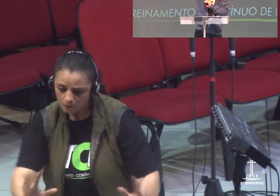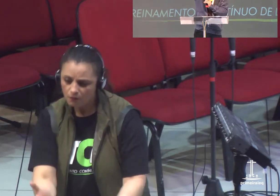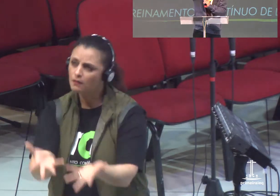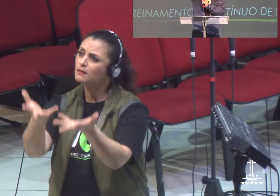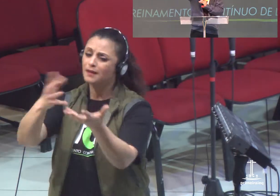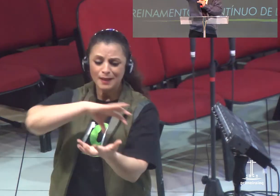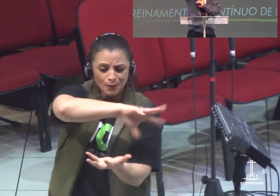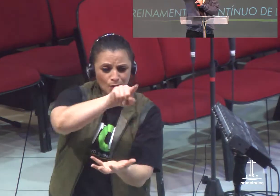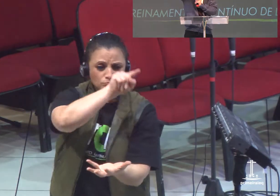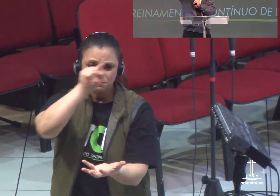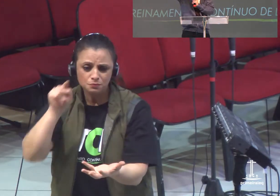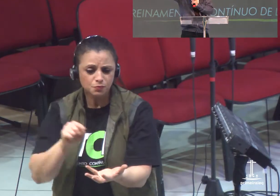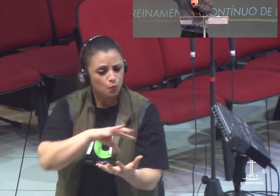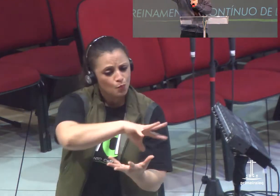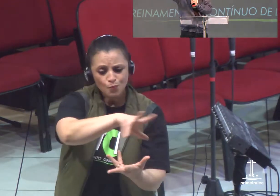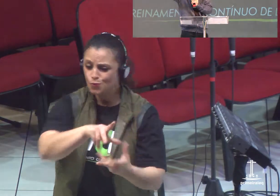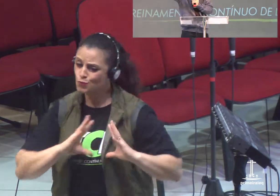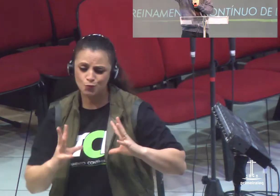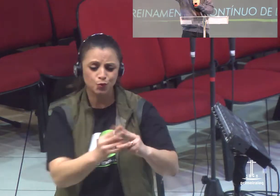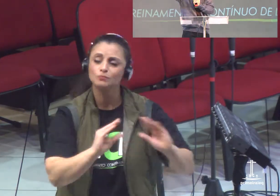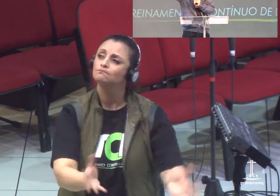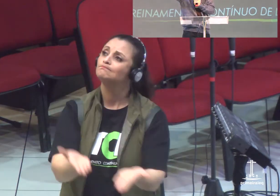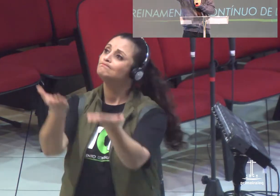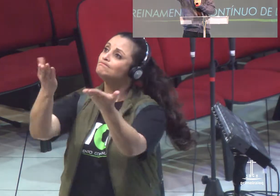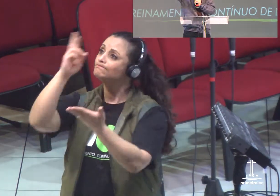existe, o mundo e os que nele vivem.